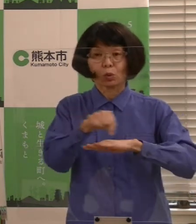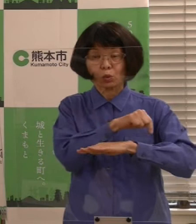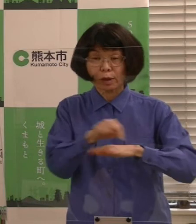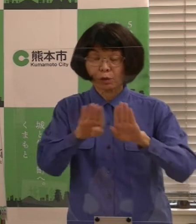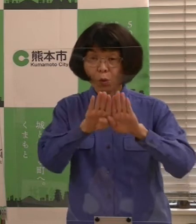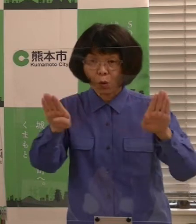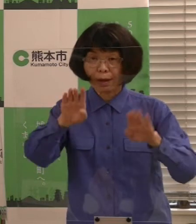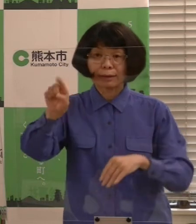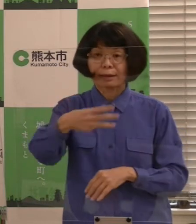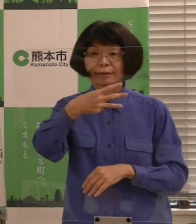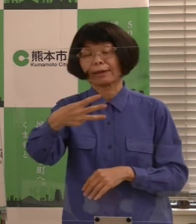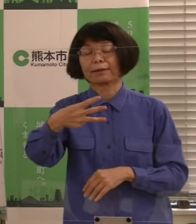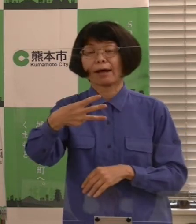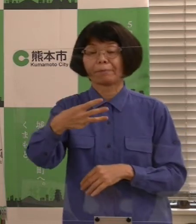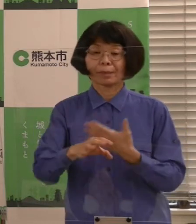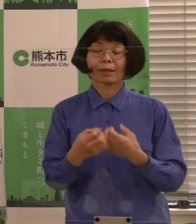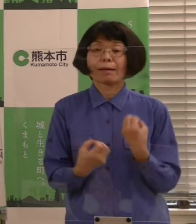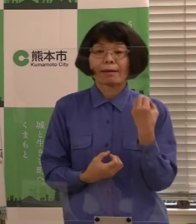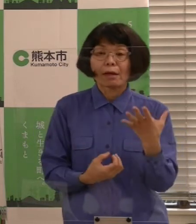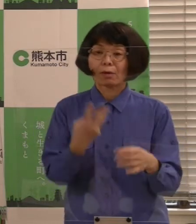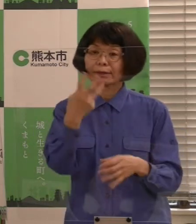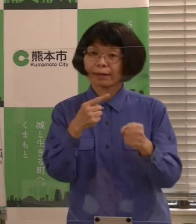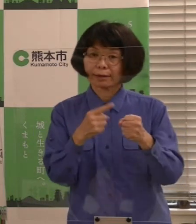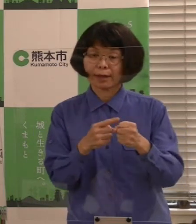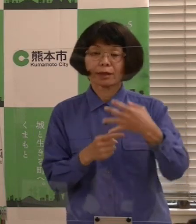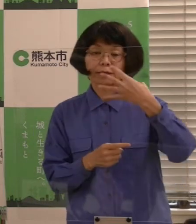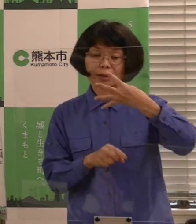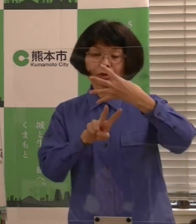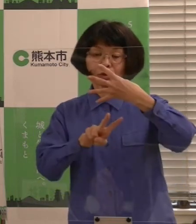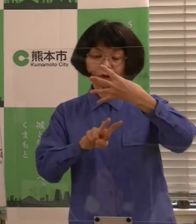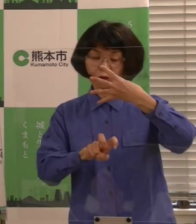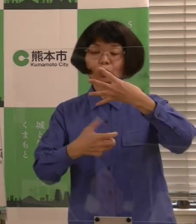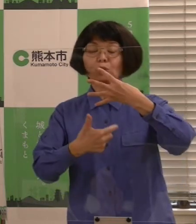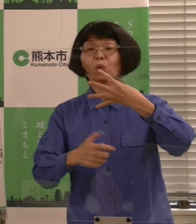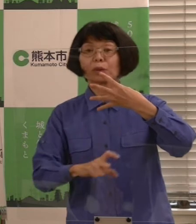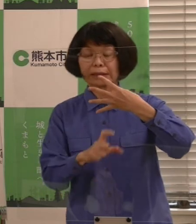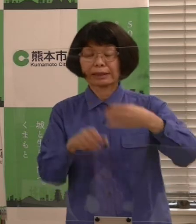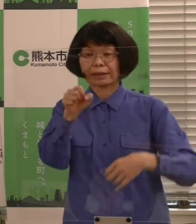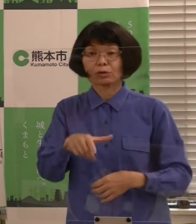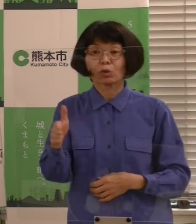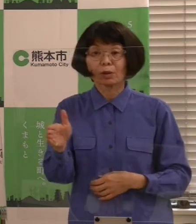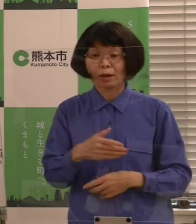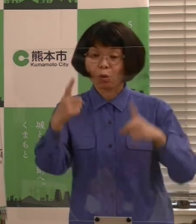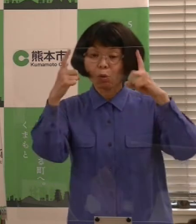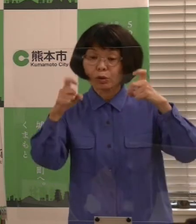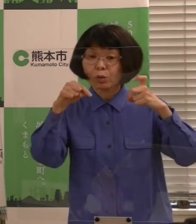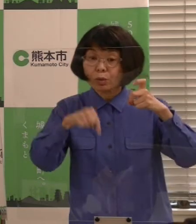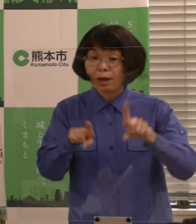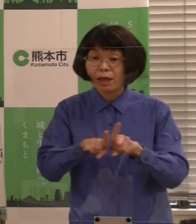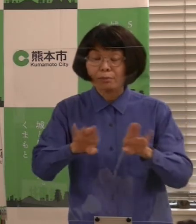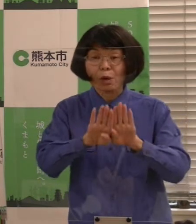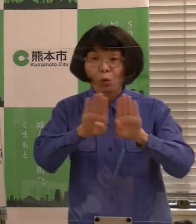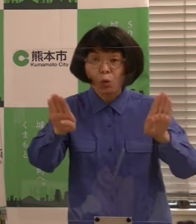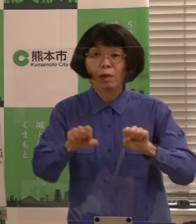3弾として令和3年4月26日月曜日から天守閣内部を一般公開することといたし